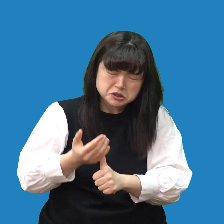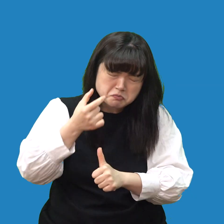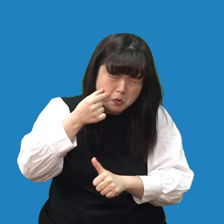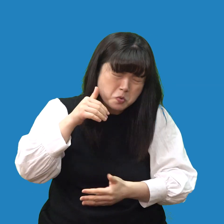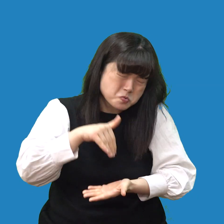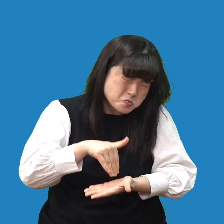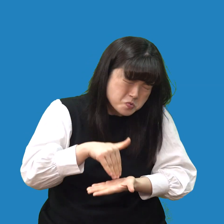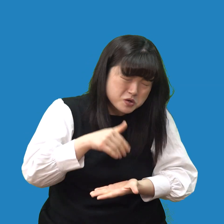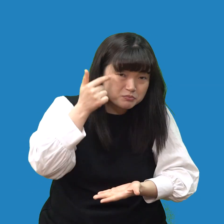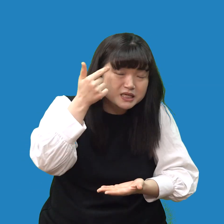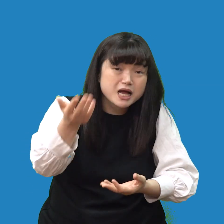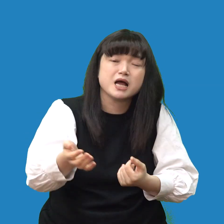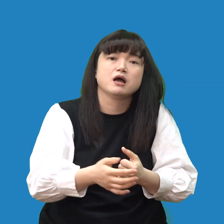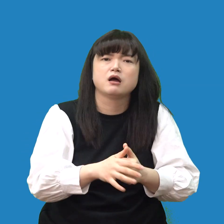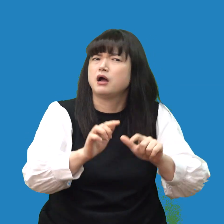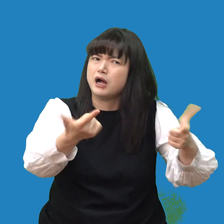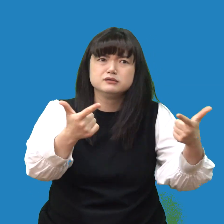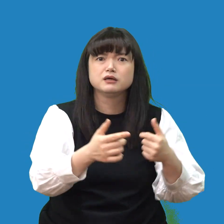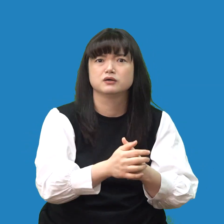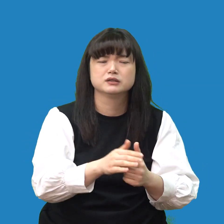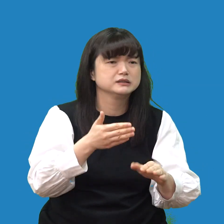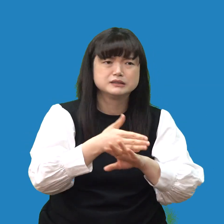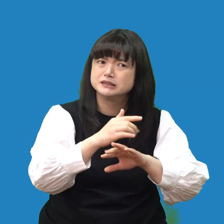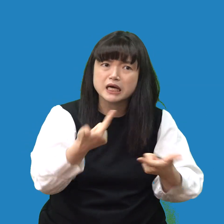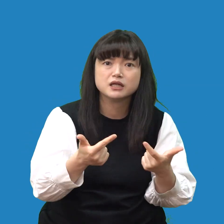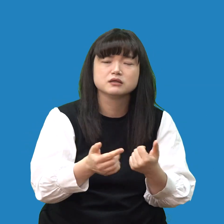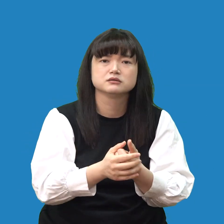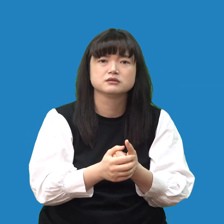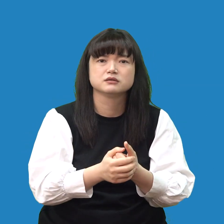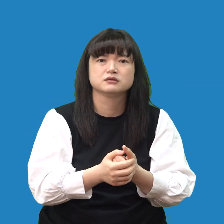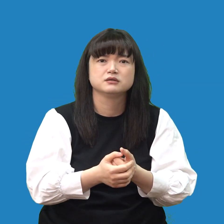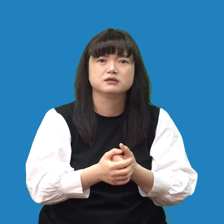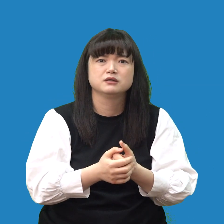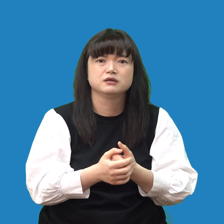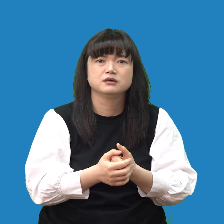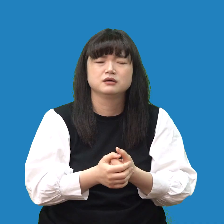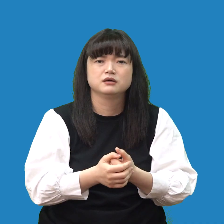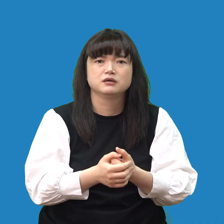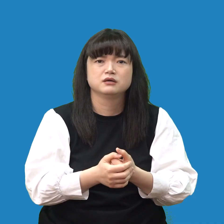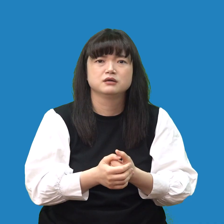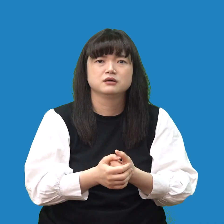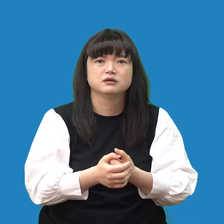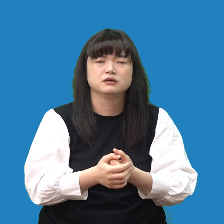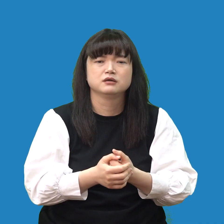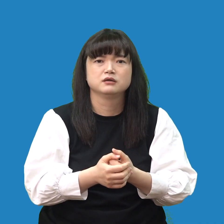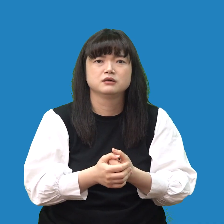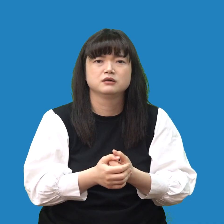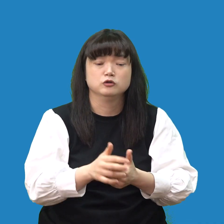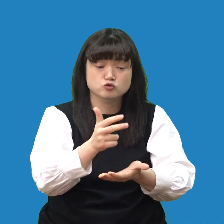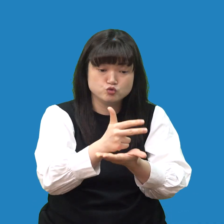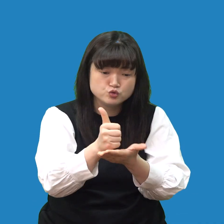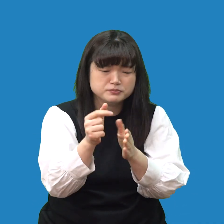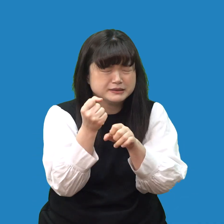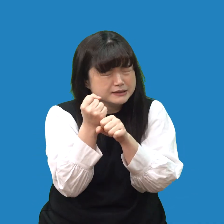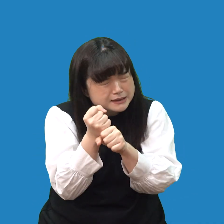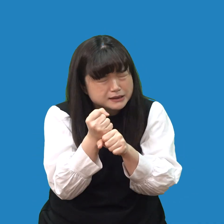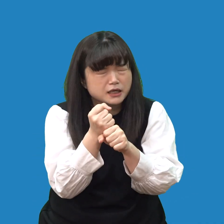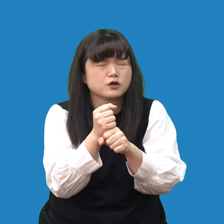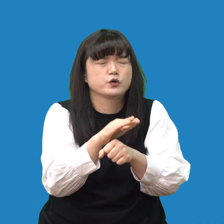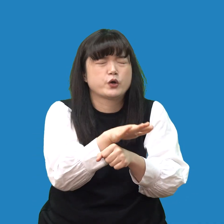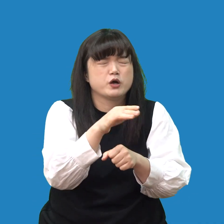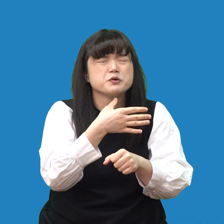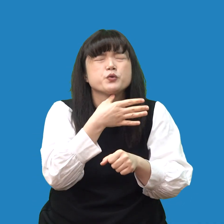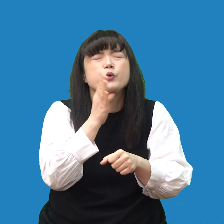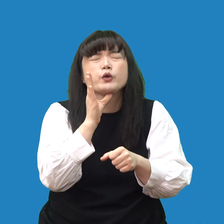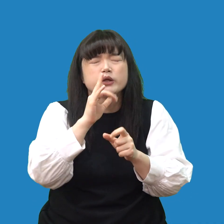후회하고 계십니까? 아닙니다. 늦가기 인생이지만 늦가기 신앙이지만 주님을 붙들고 여러분이